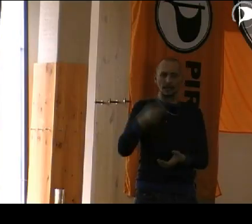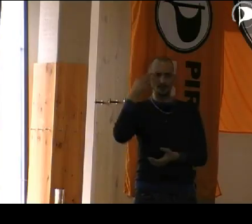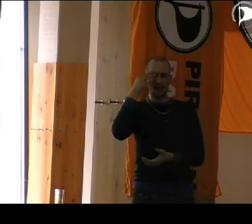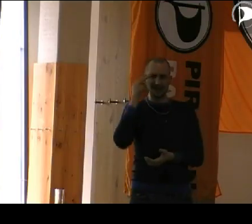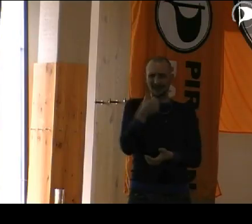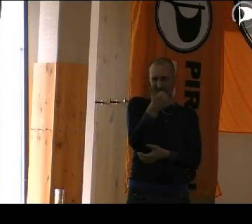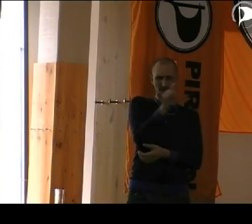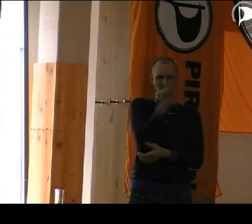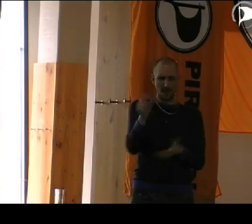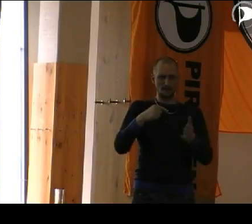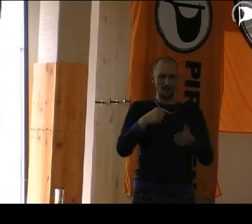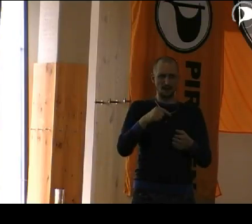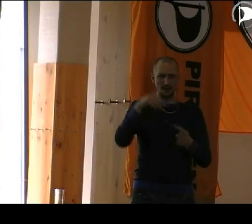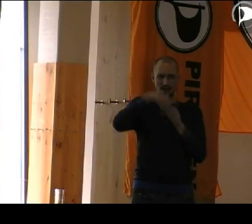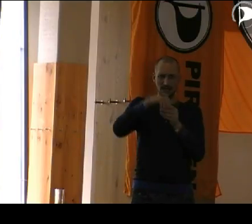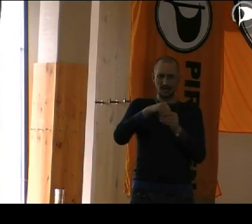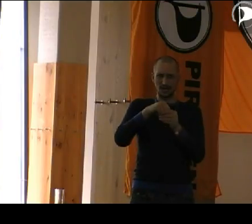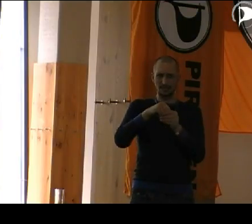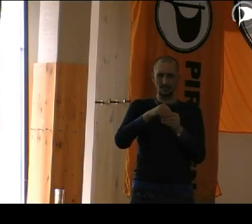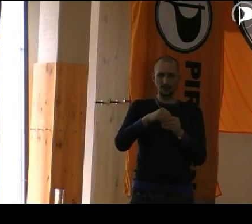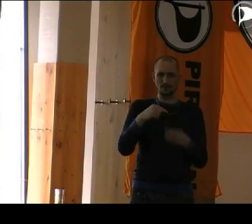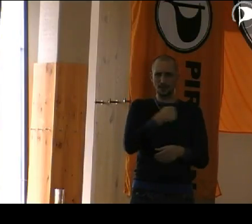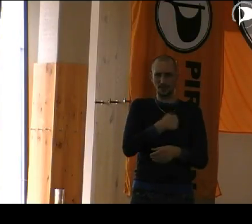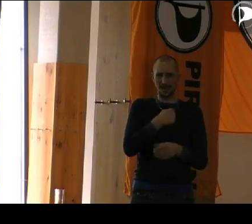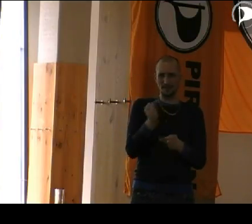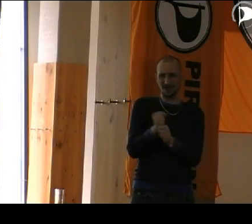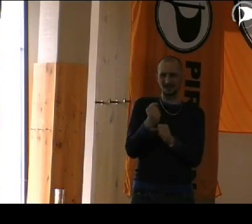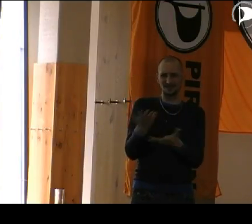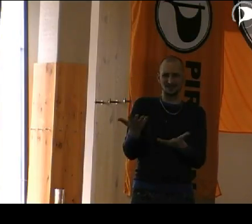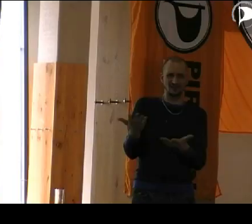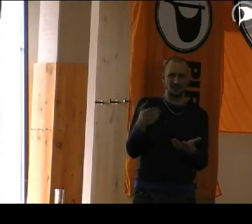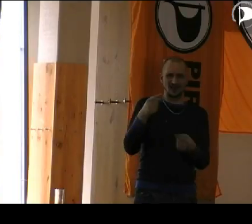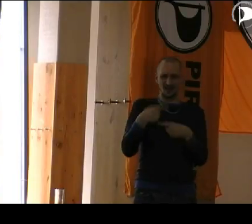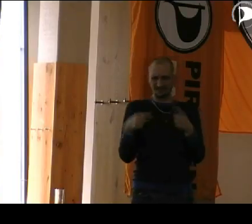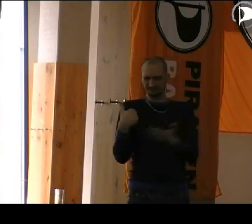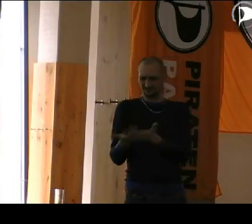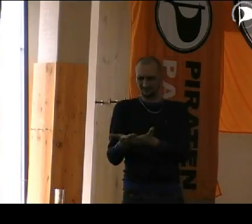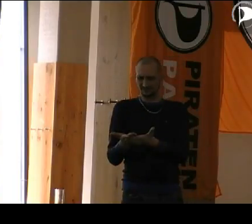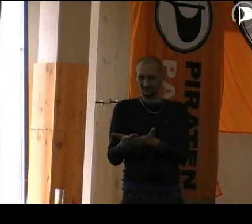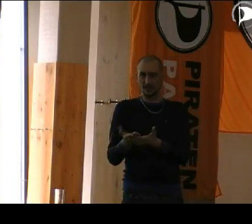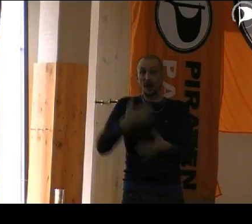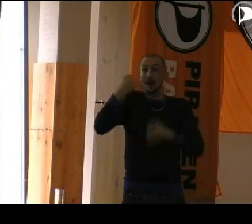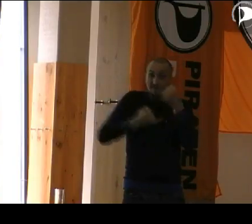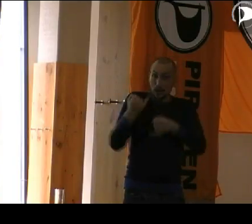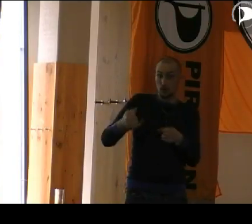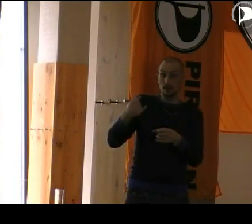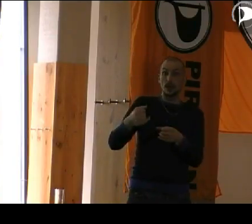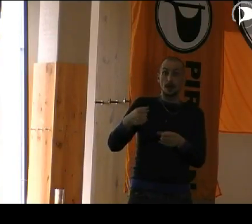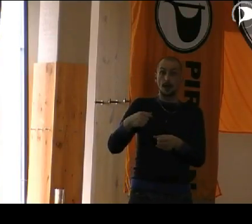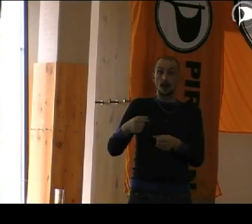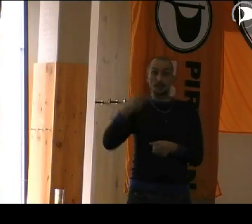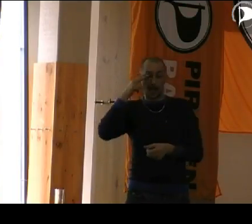themen partei oder auf der anderen seite das thema frauen wieder thema